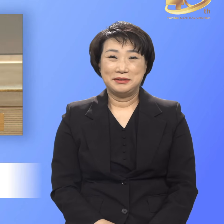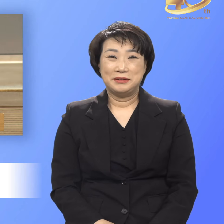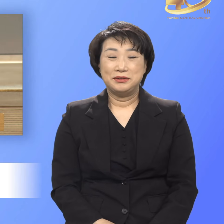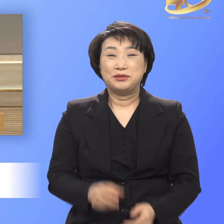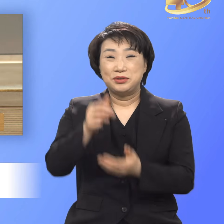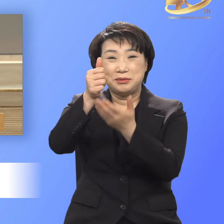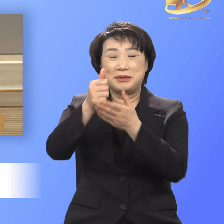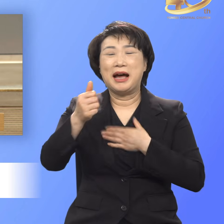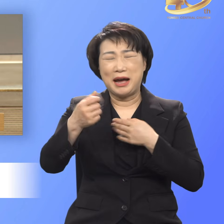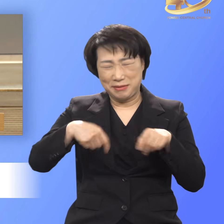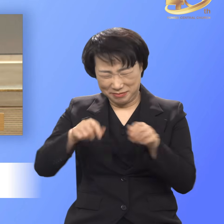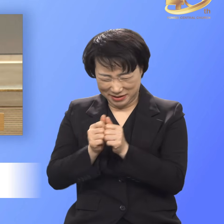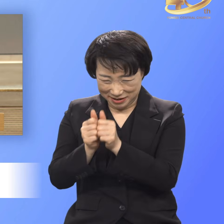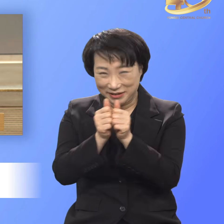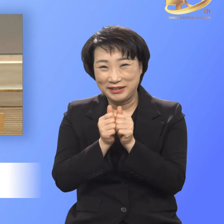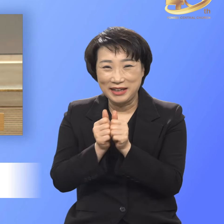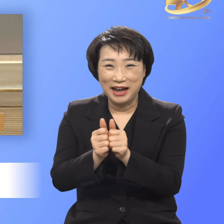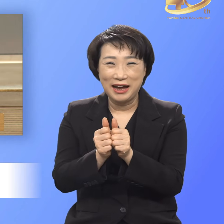주님이 나와 함께 계시다.